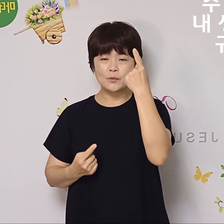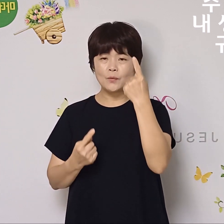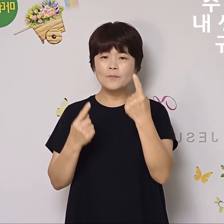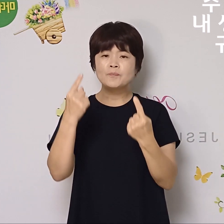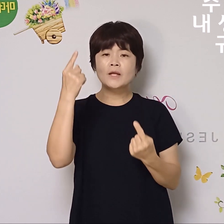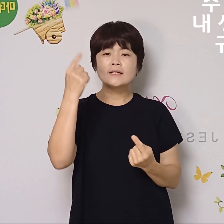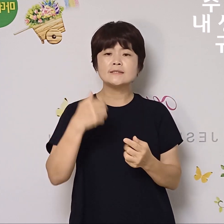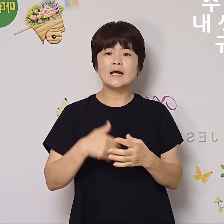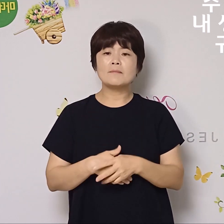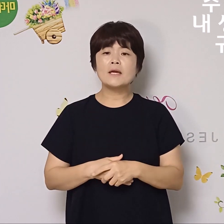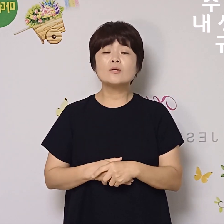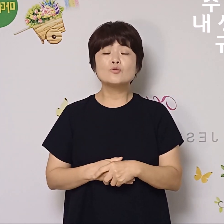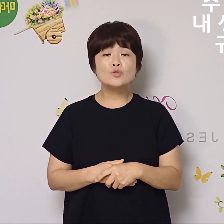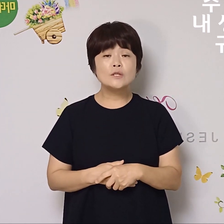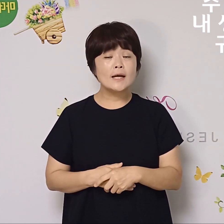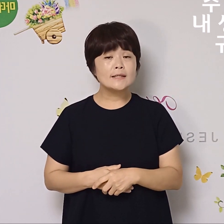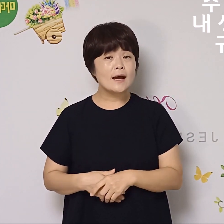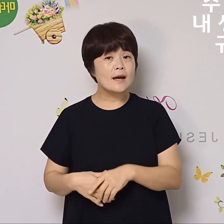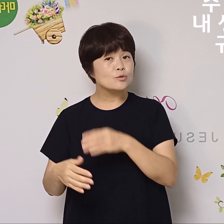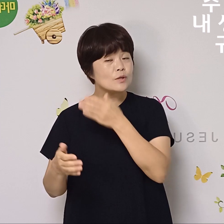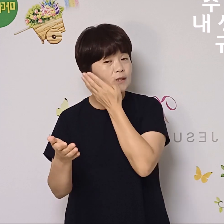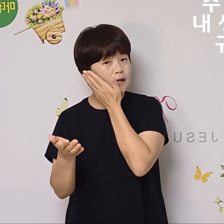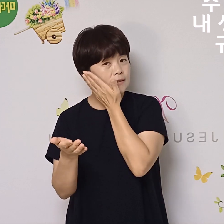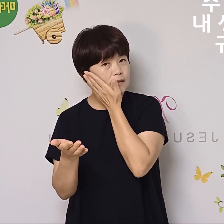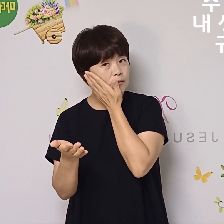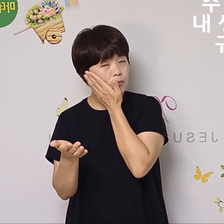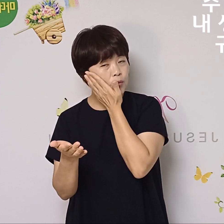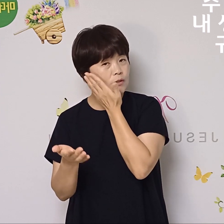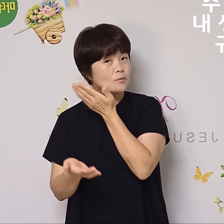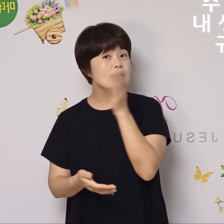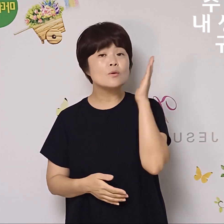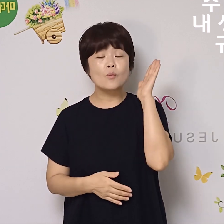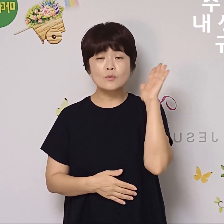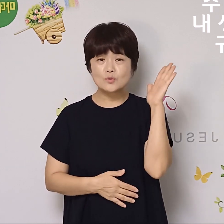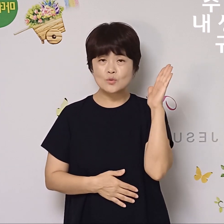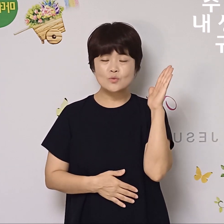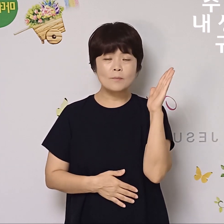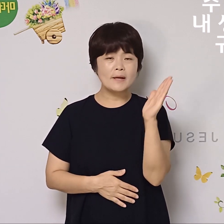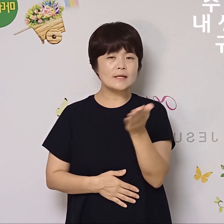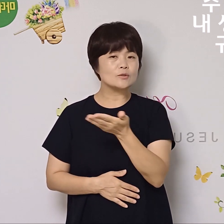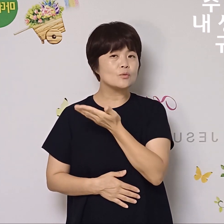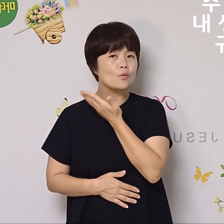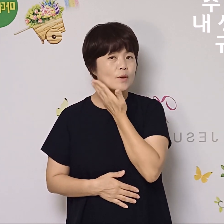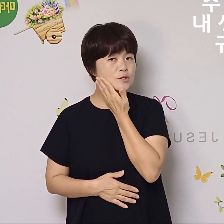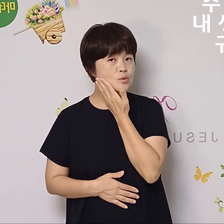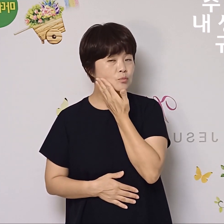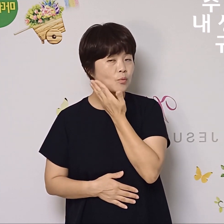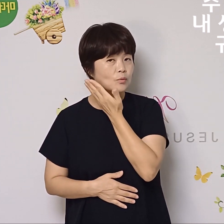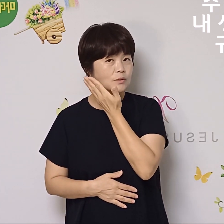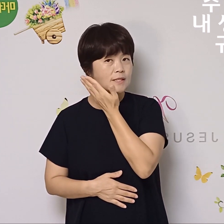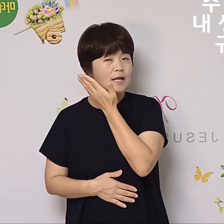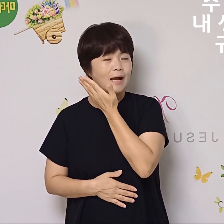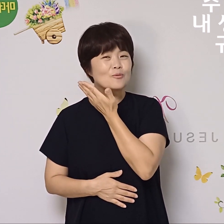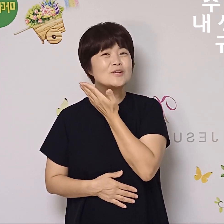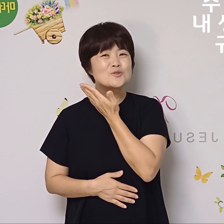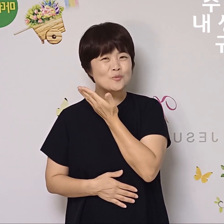비교. 그 다음에 귀하다. 귀하다는 볼을 오른손 손바닥으로 왼손 볼을 왼쪽